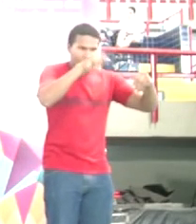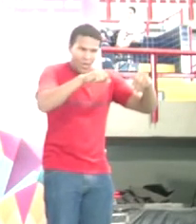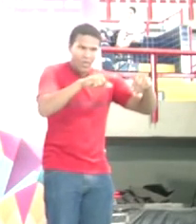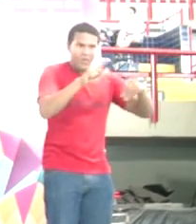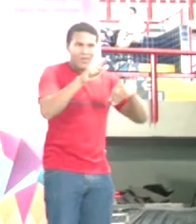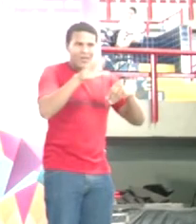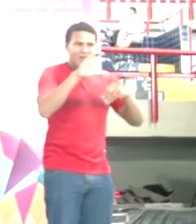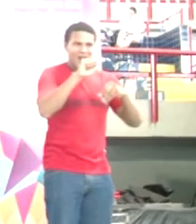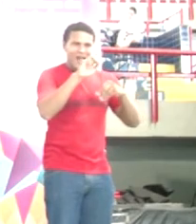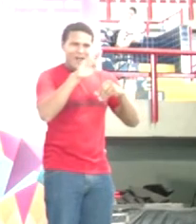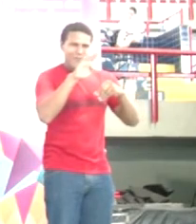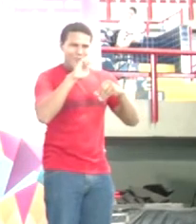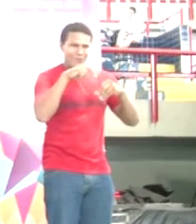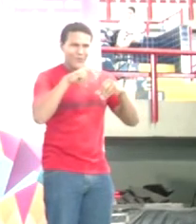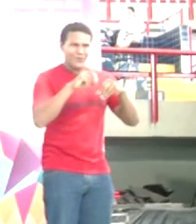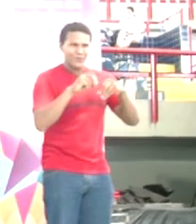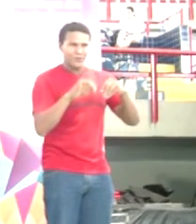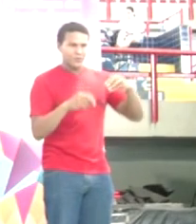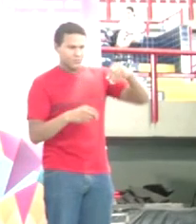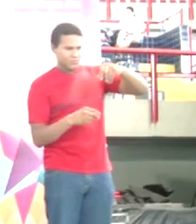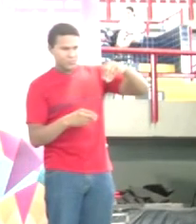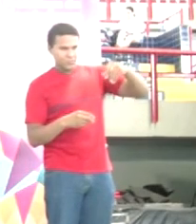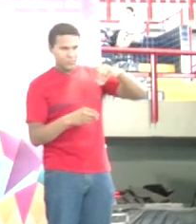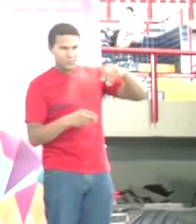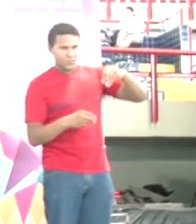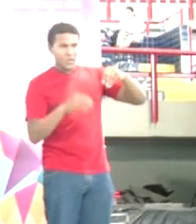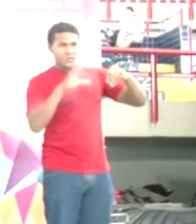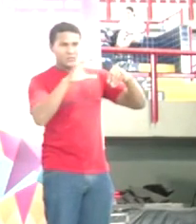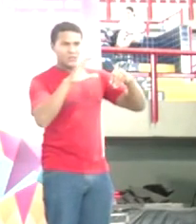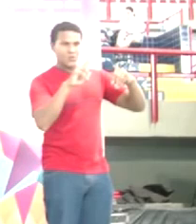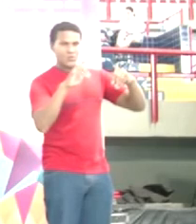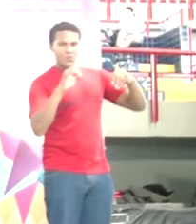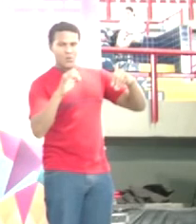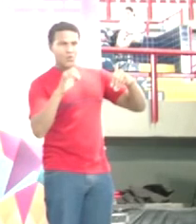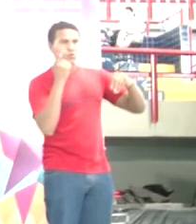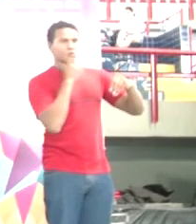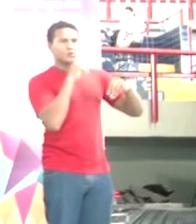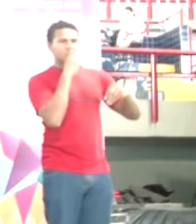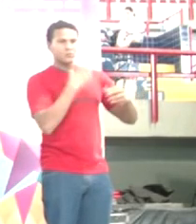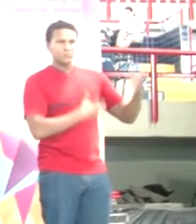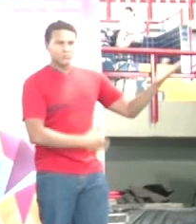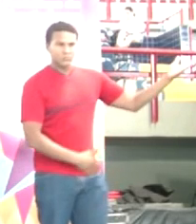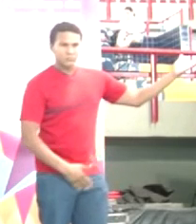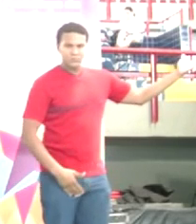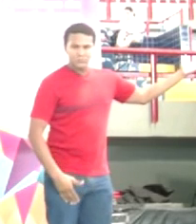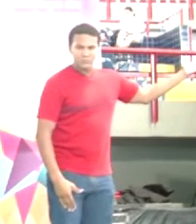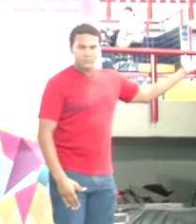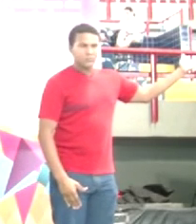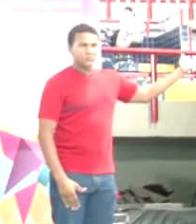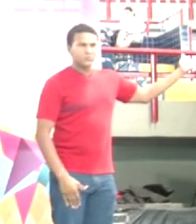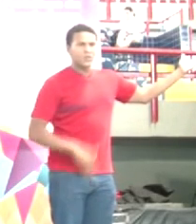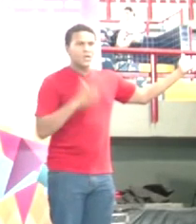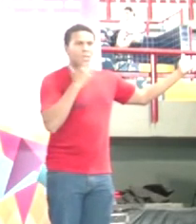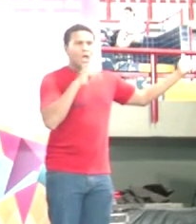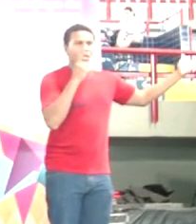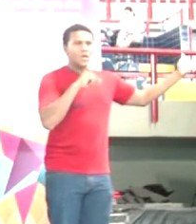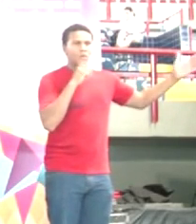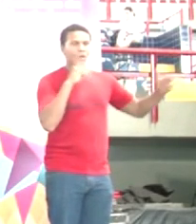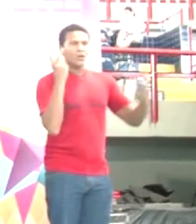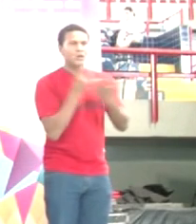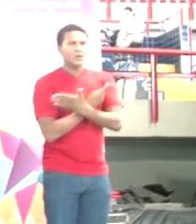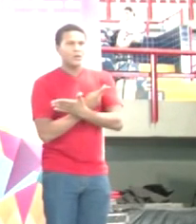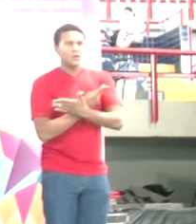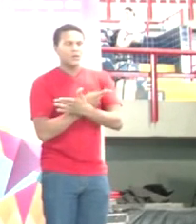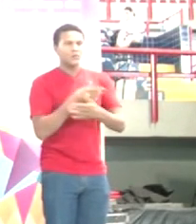carbono, em contato com quem? Com o seu óleo. Então tá aqui, a minha reaçãozinha. Quem são os reagentes? A